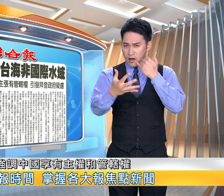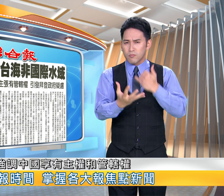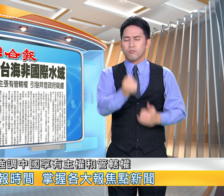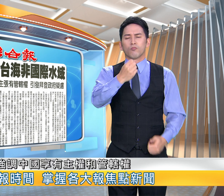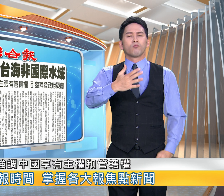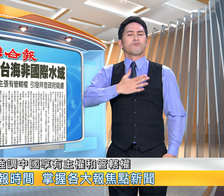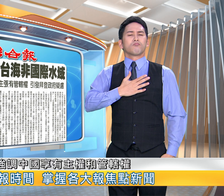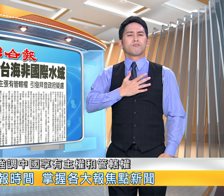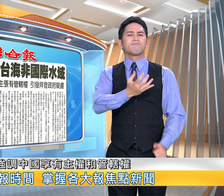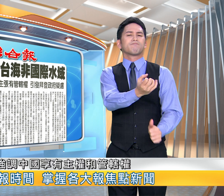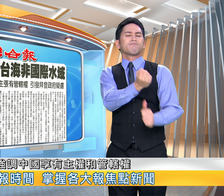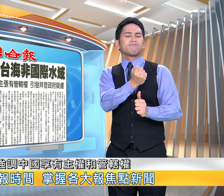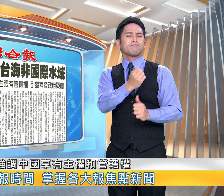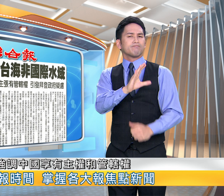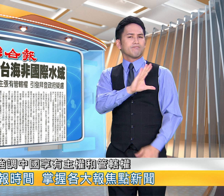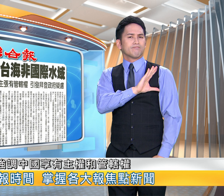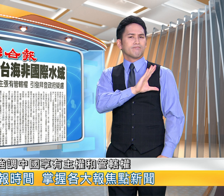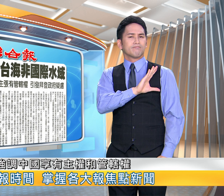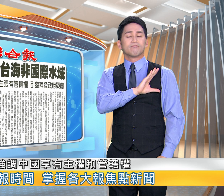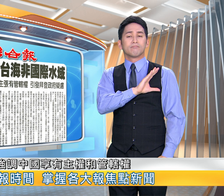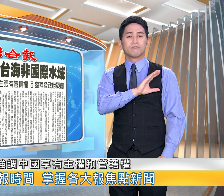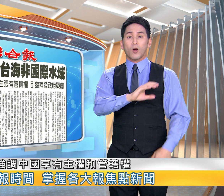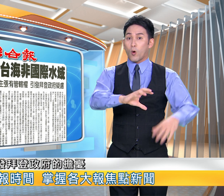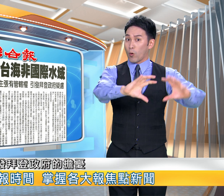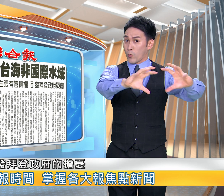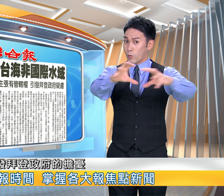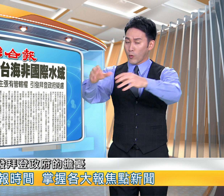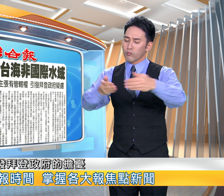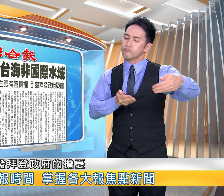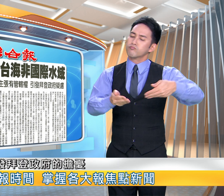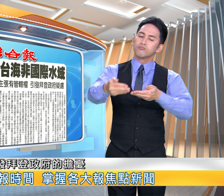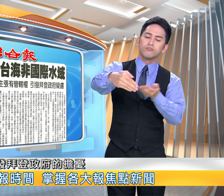管辖权，引发拜登政府的担忧。